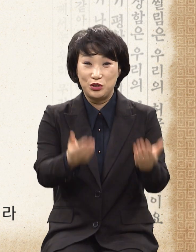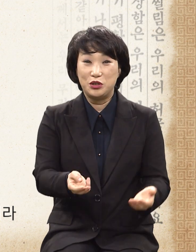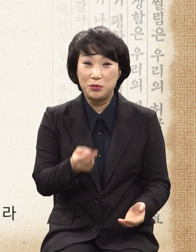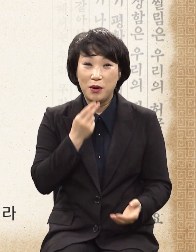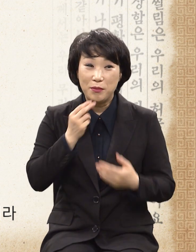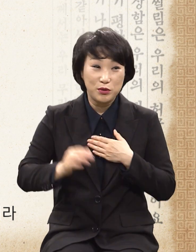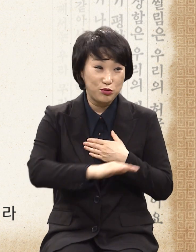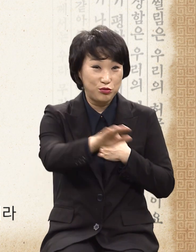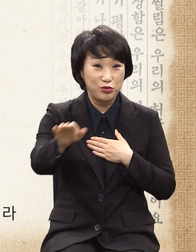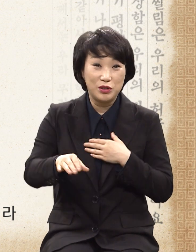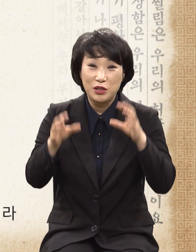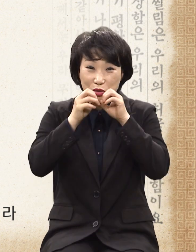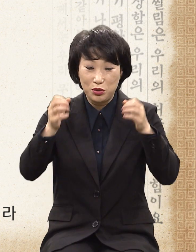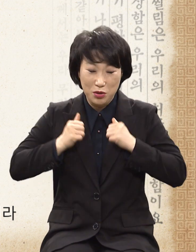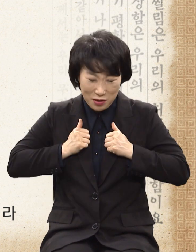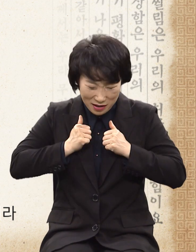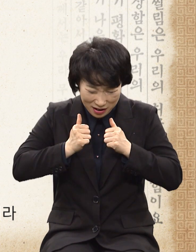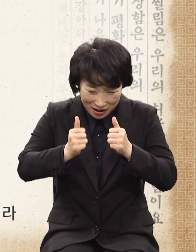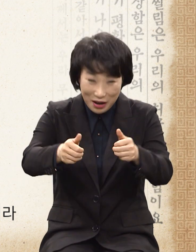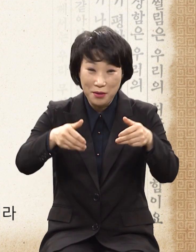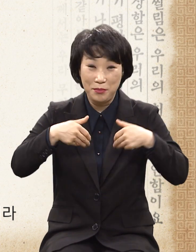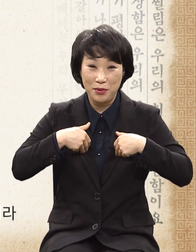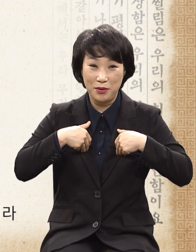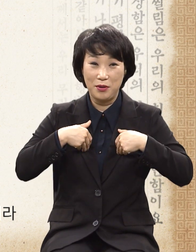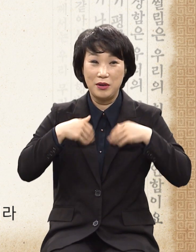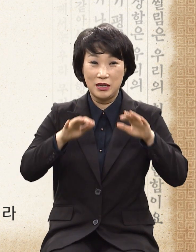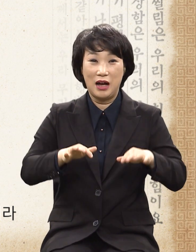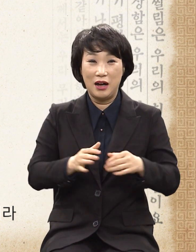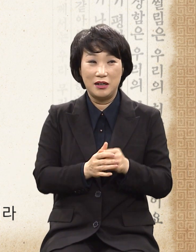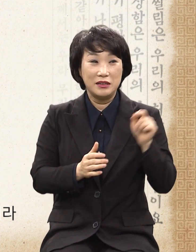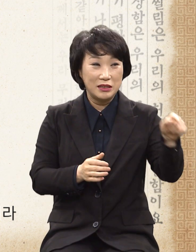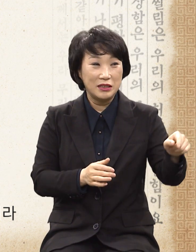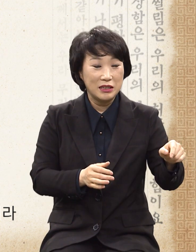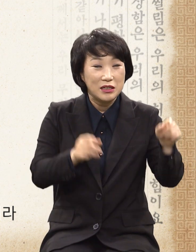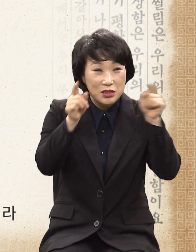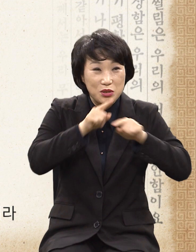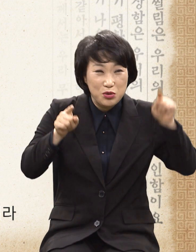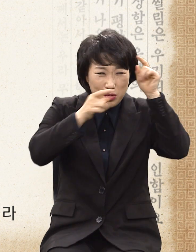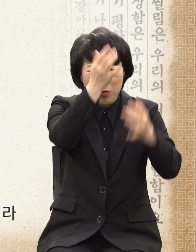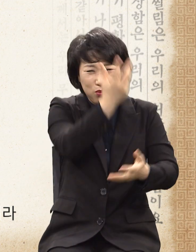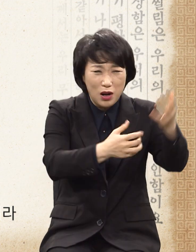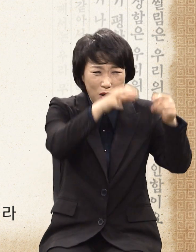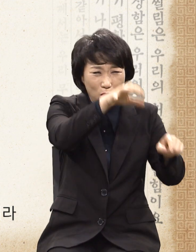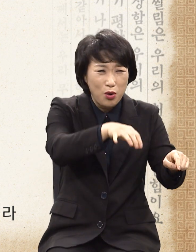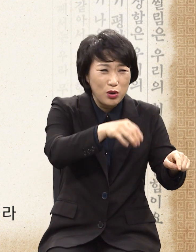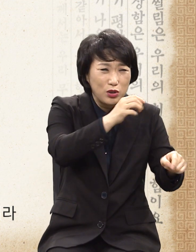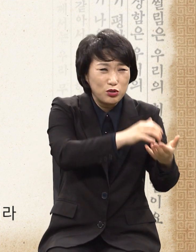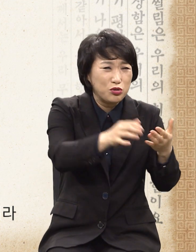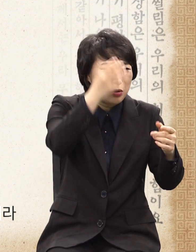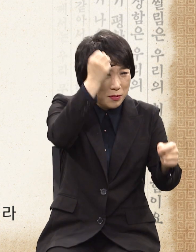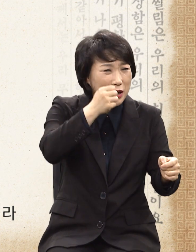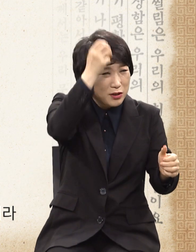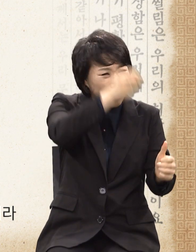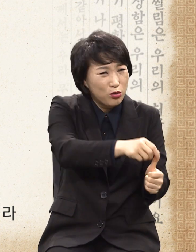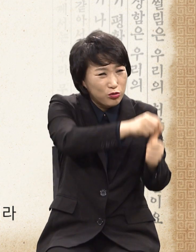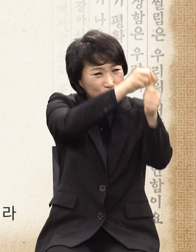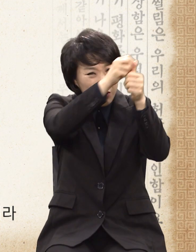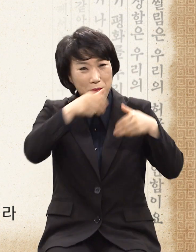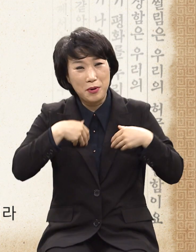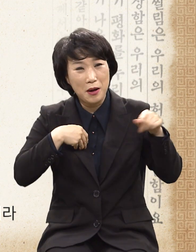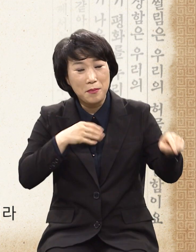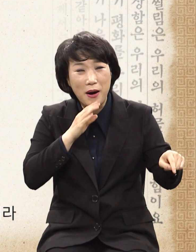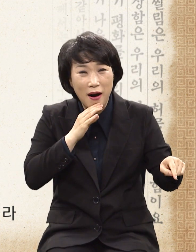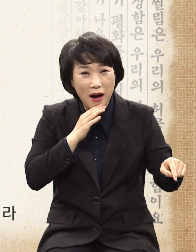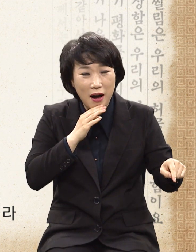쉼없이 우리는 전도하고 저 불타는 지옥에서 수많은 영혼을 구원하는 것은 이